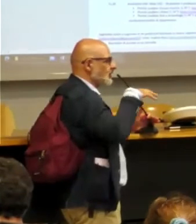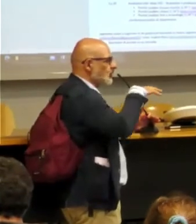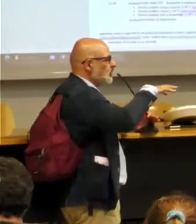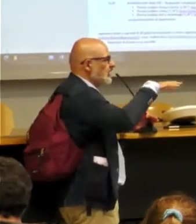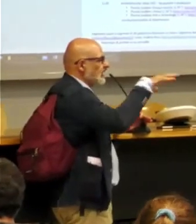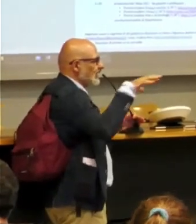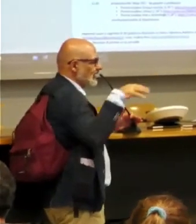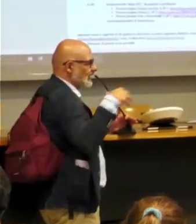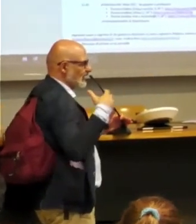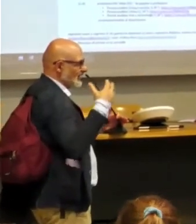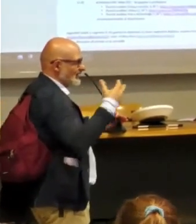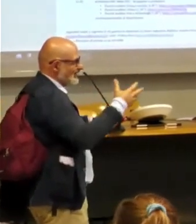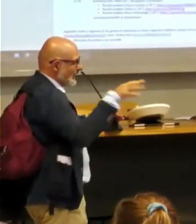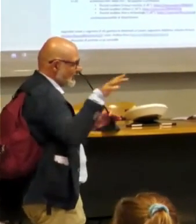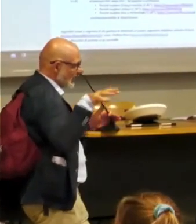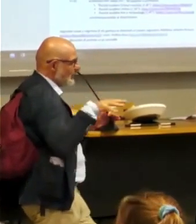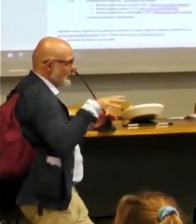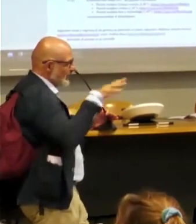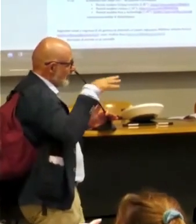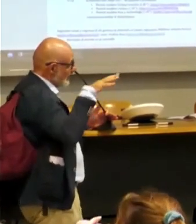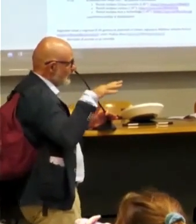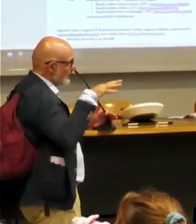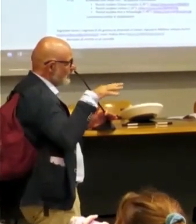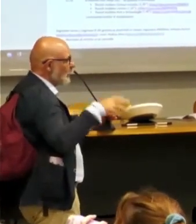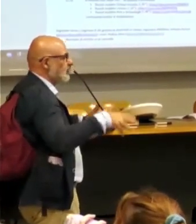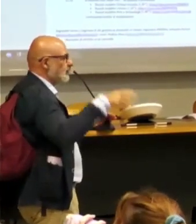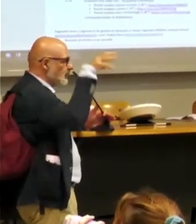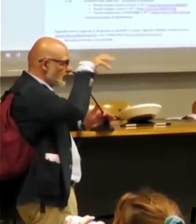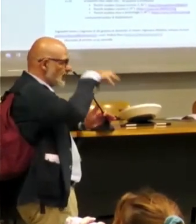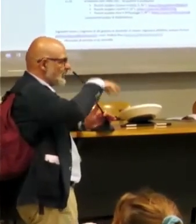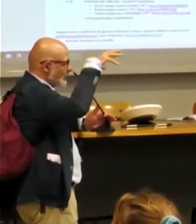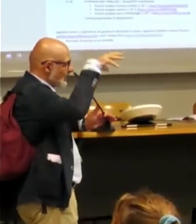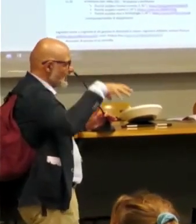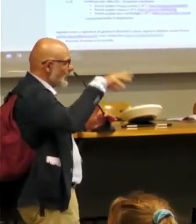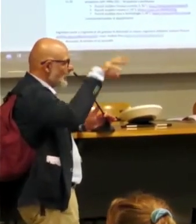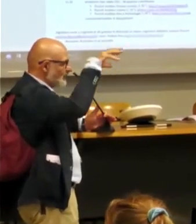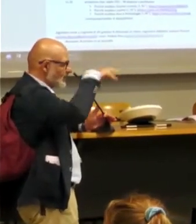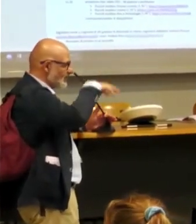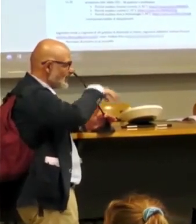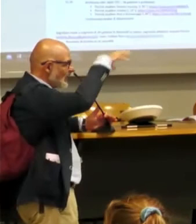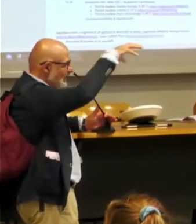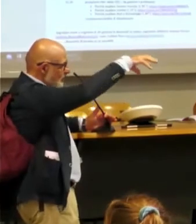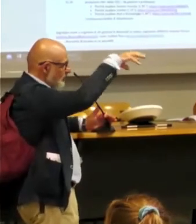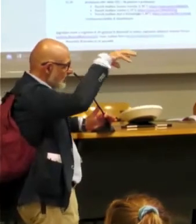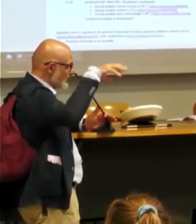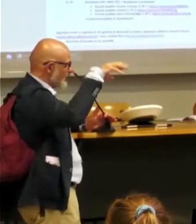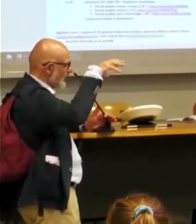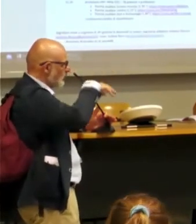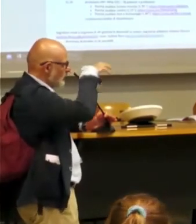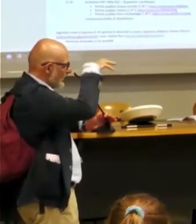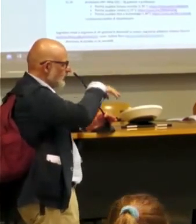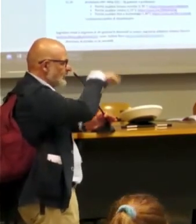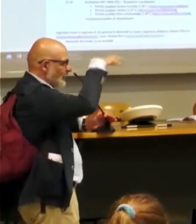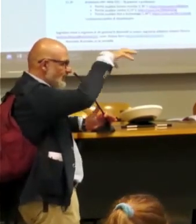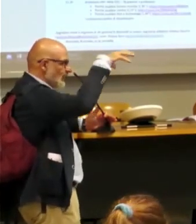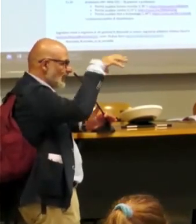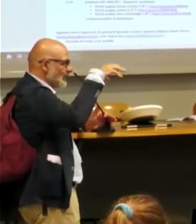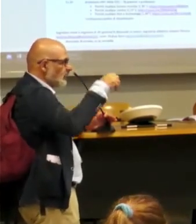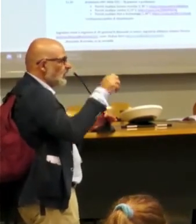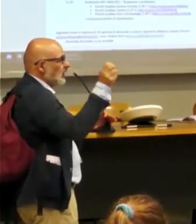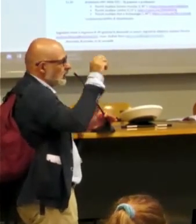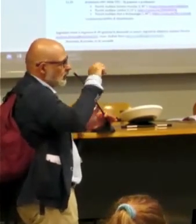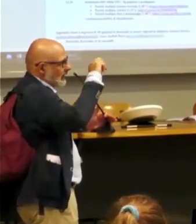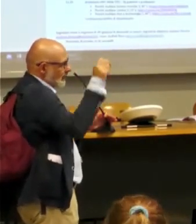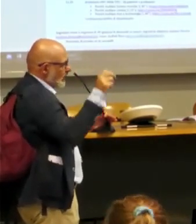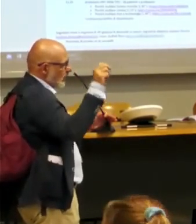generale in tutti il sistema del dipartimento voi potete tra triennale e magistrale spostarvi da un indirizzo